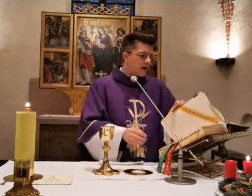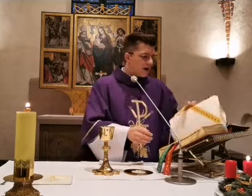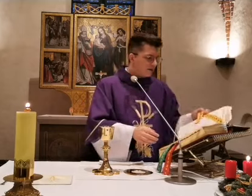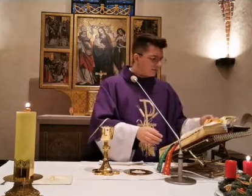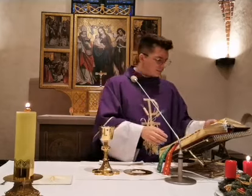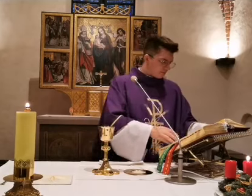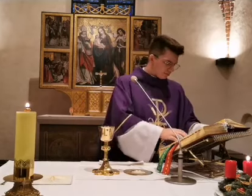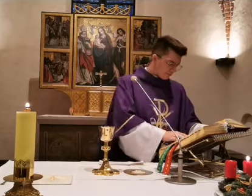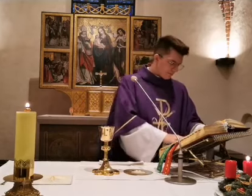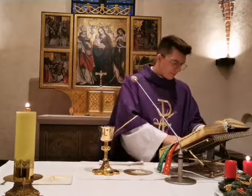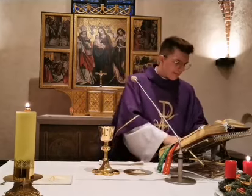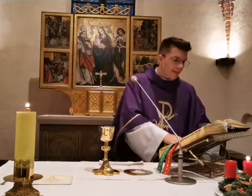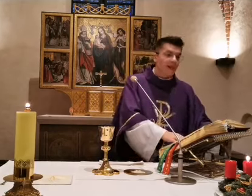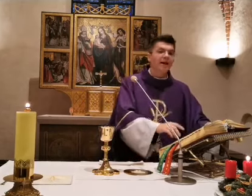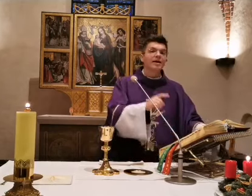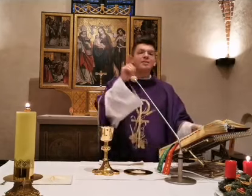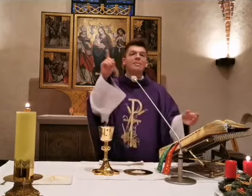Amen.